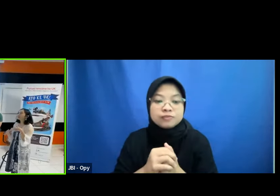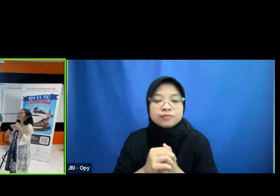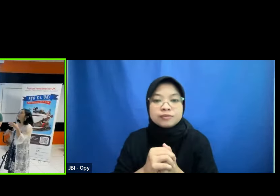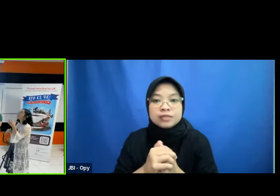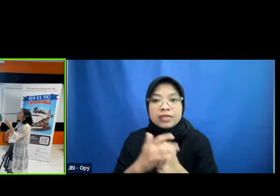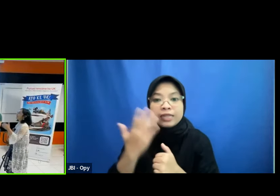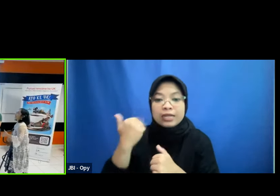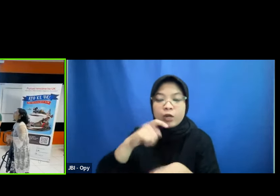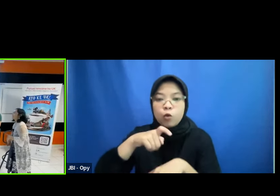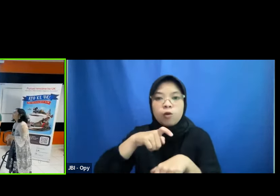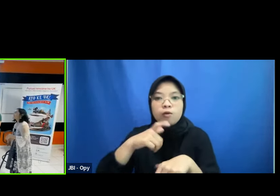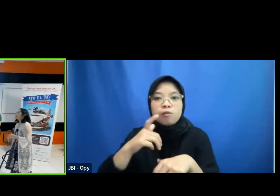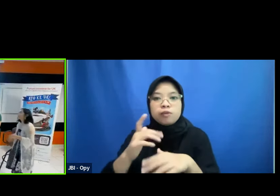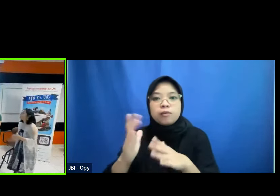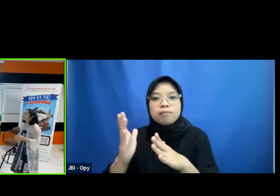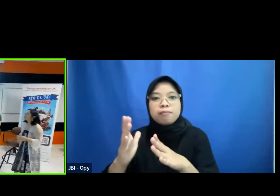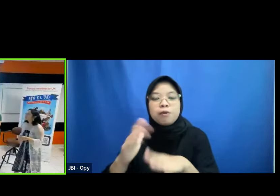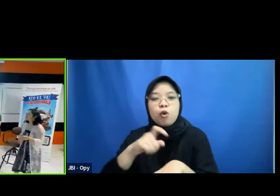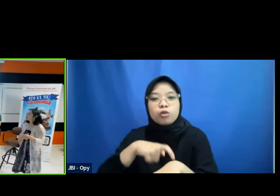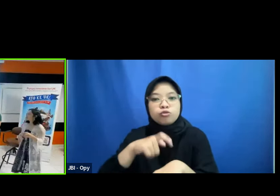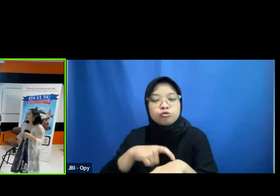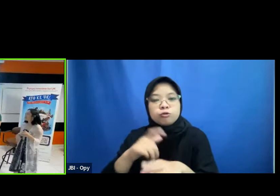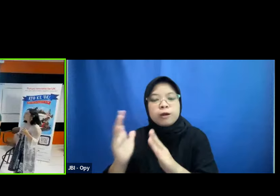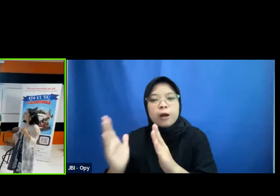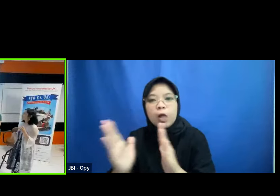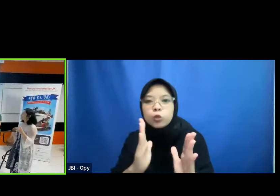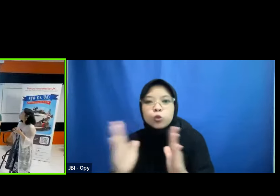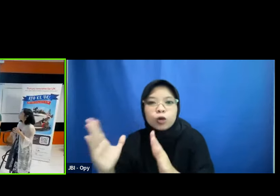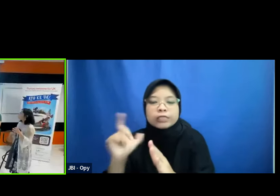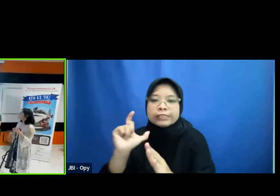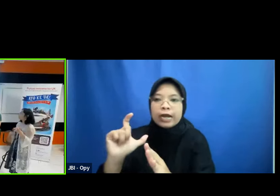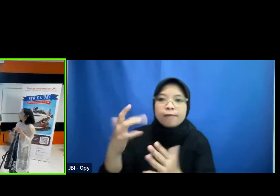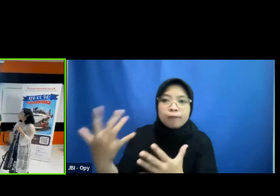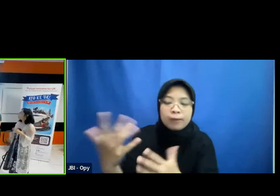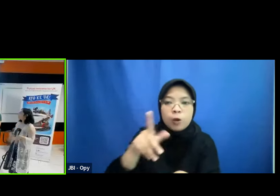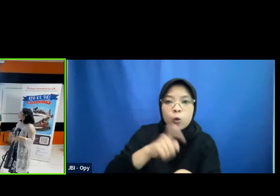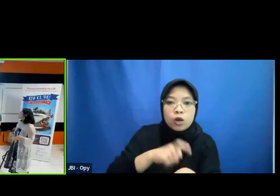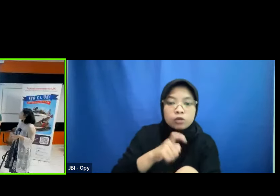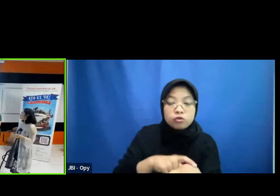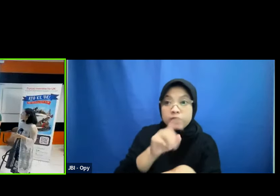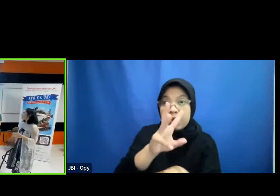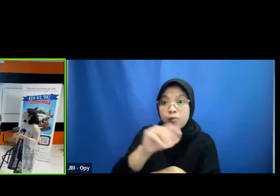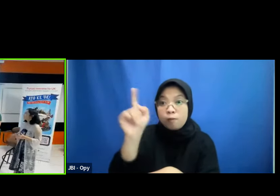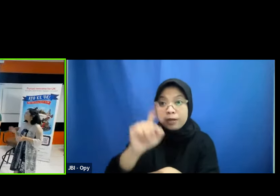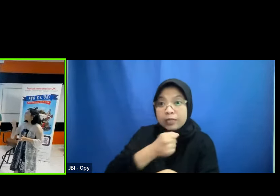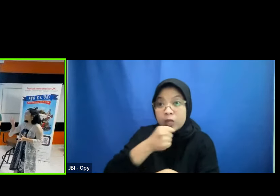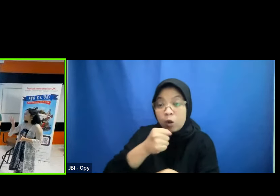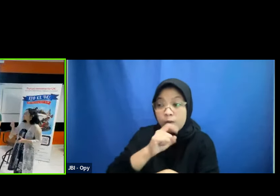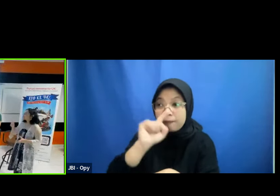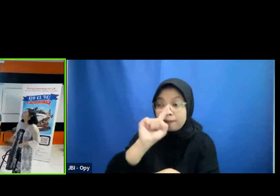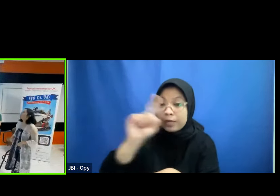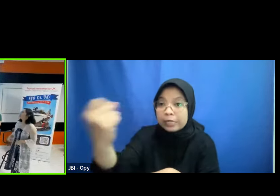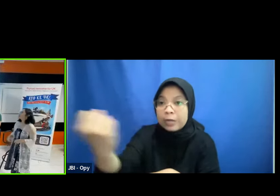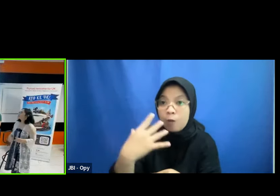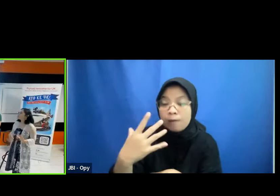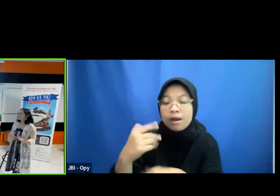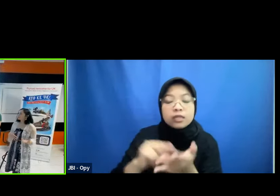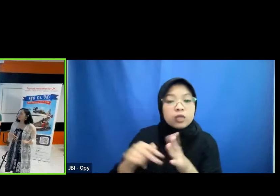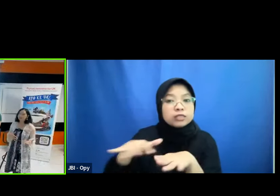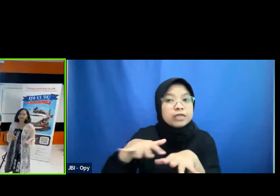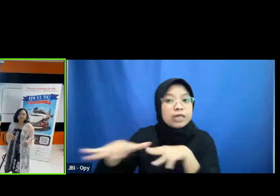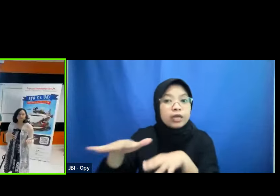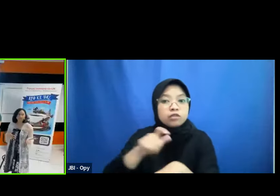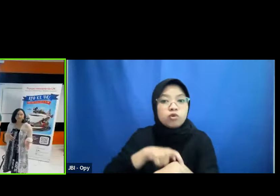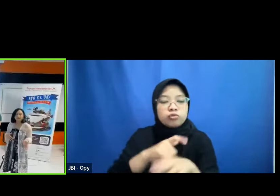juga dengan time managementen kali ya jadi kayak gimana kita bisa mengalokasikan waktu 30 menit yang kita punya dengan lebih strategis gitu Dan juga